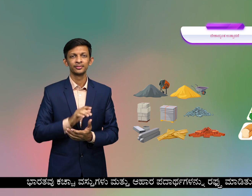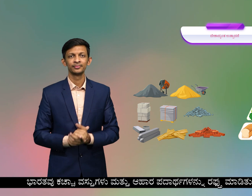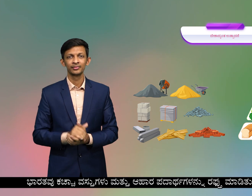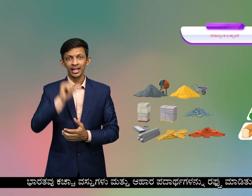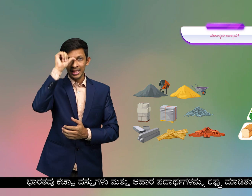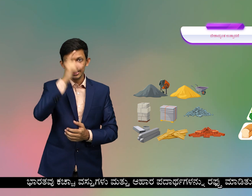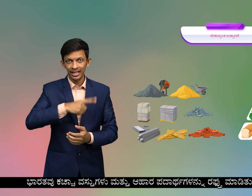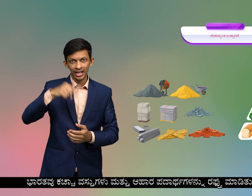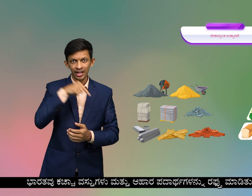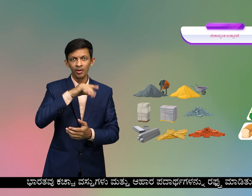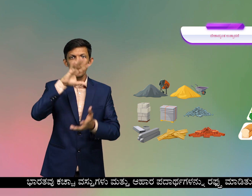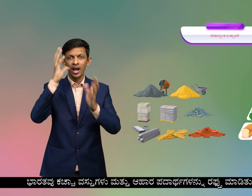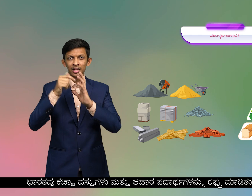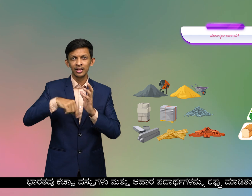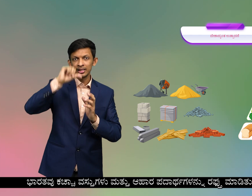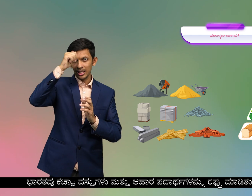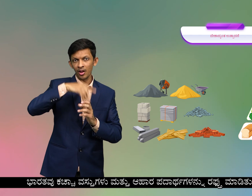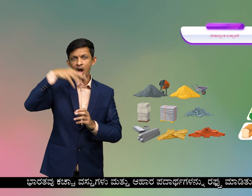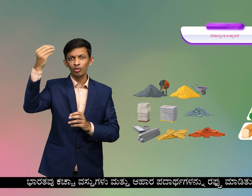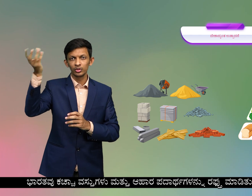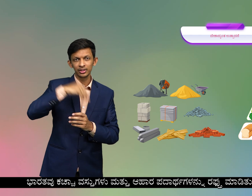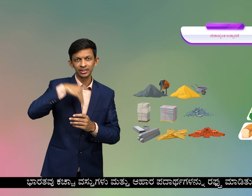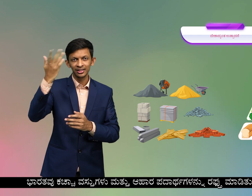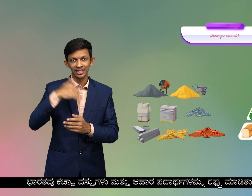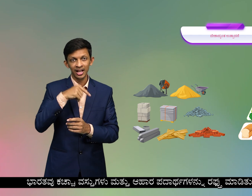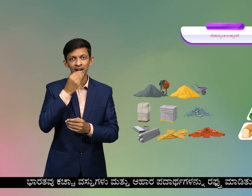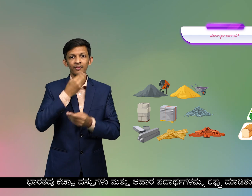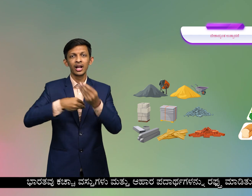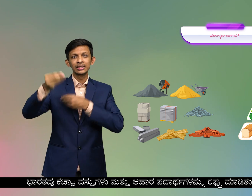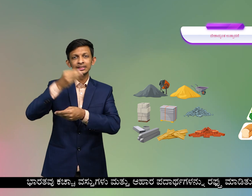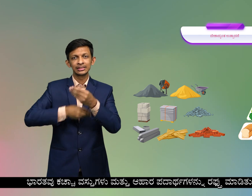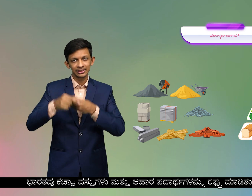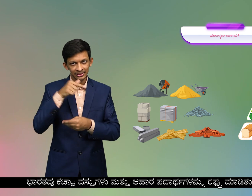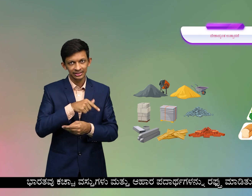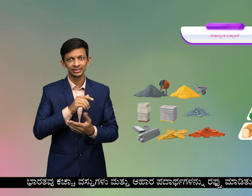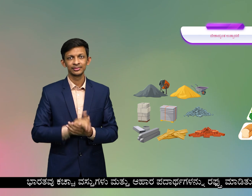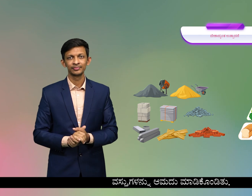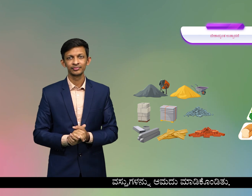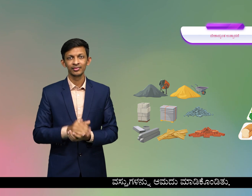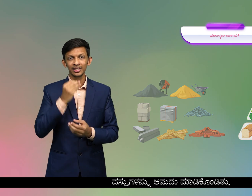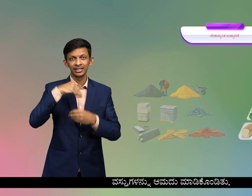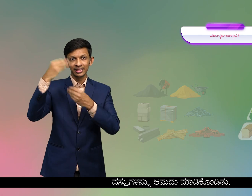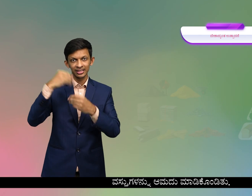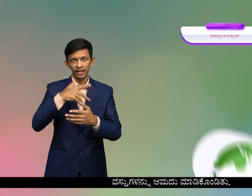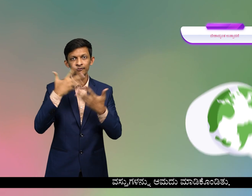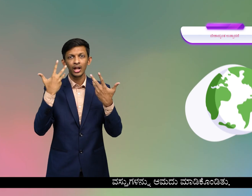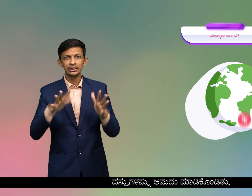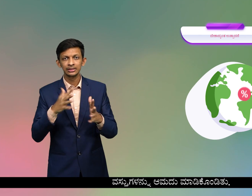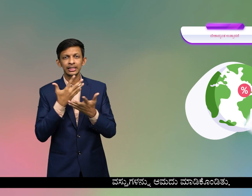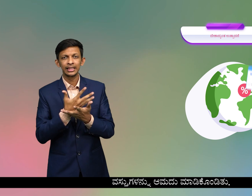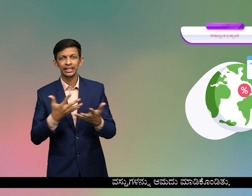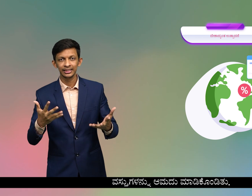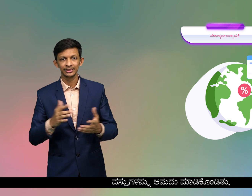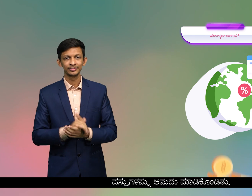ಭಾರತವು ಕಚ್ಚಾ ವಸ್ತುಗಳು ಮತ್ತು ಆಹಾರ ಪದಾರ್ಥಗಳನ್ನು ರಫ್ತು ಮಾಡಿತು ಮತ್ತು ಸಿದ್ಧಪಡಿಸಿ ವಸ್ತುಗಳನ್ನು